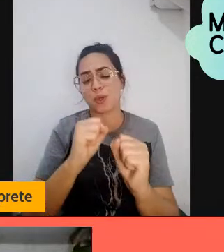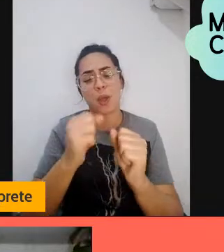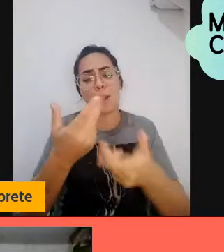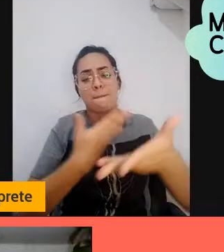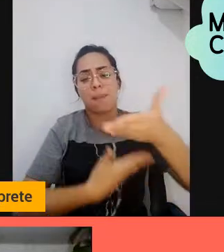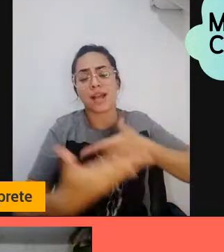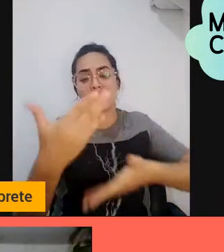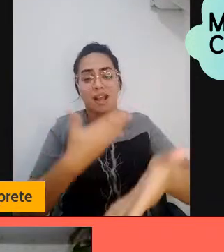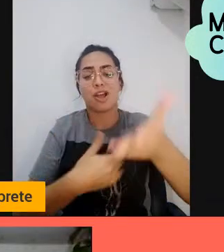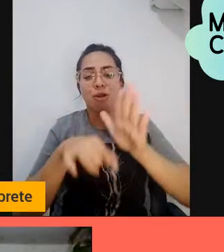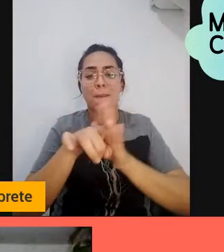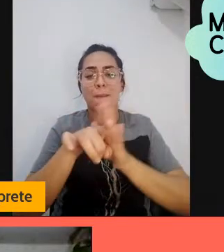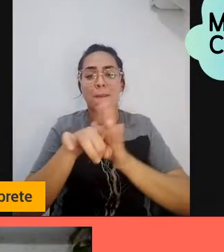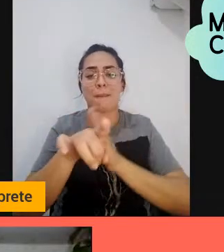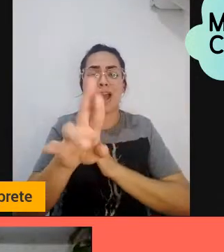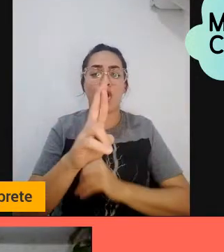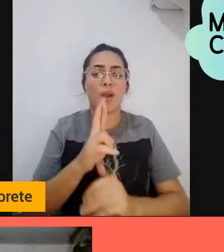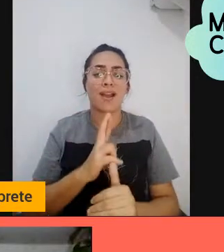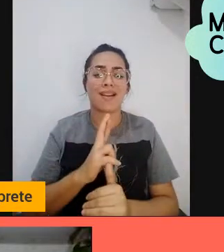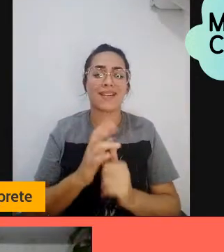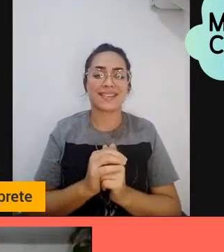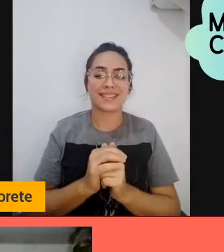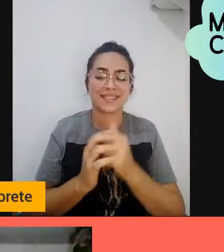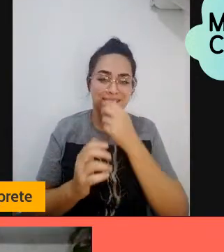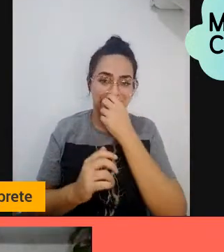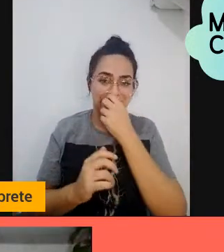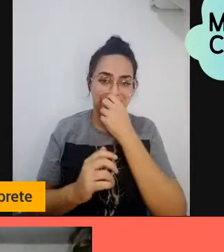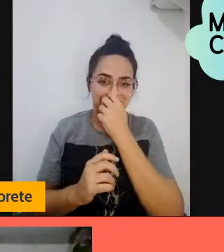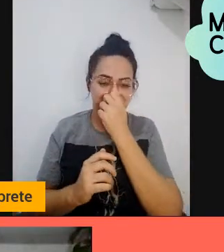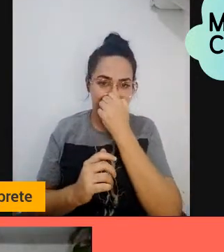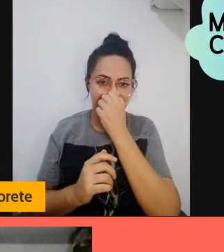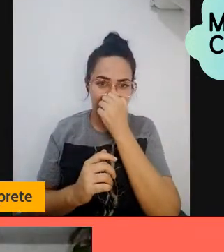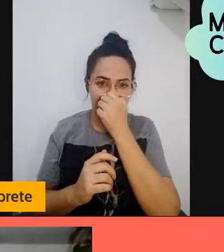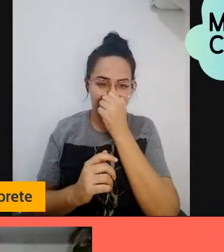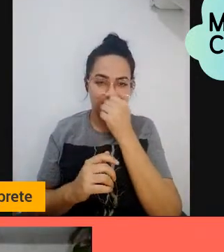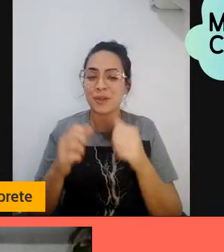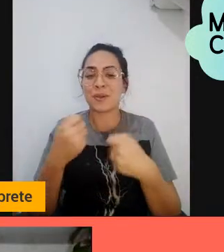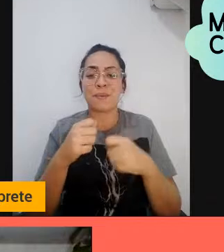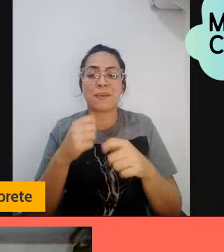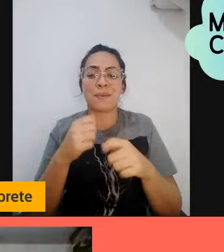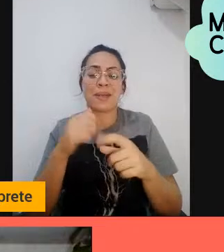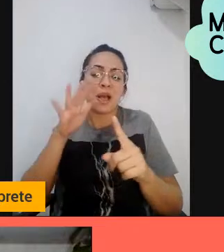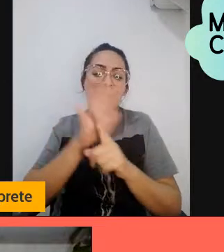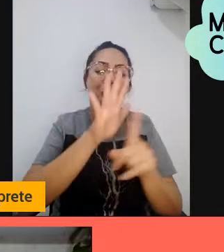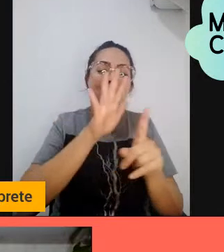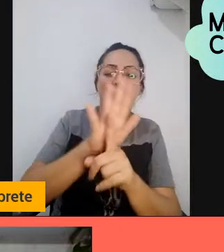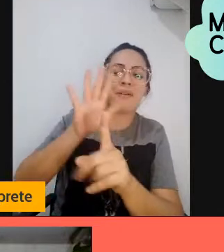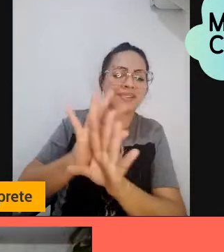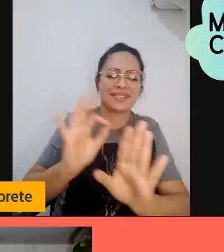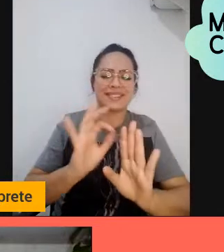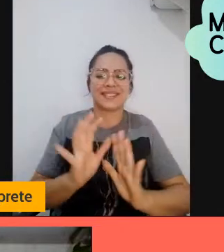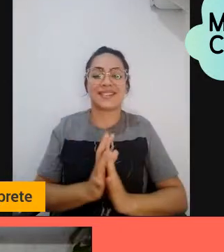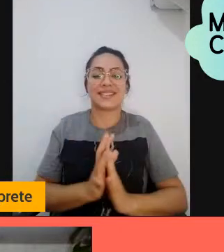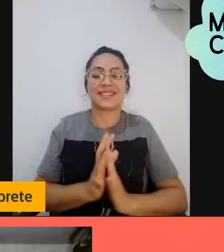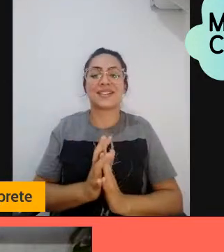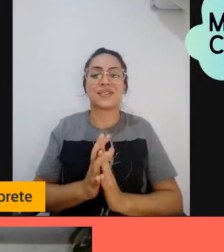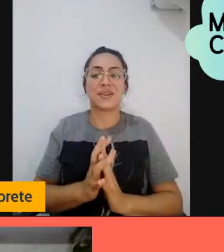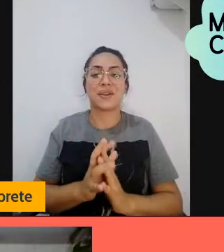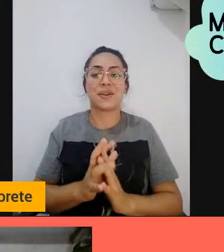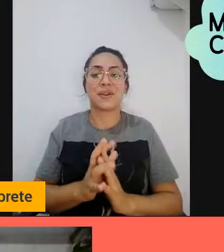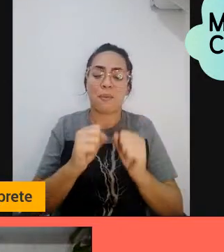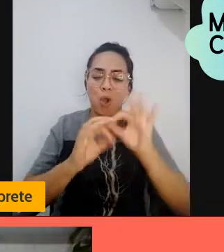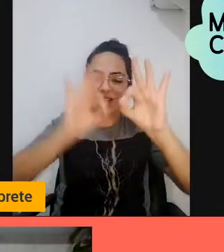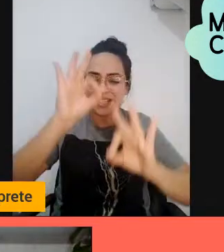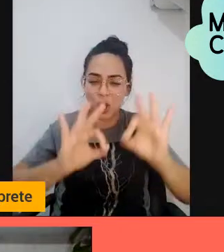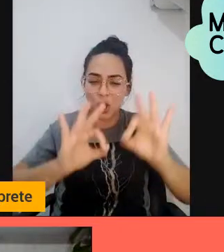Eu sempre digo assim, nenhum empurra-purra virtual, né? Sem nenhum empurra-purra virtual, acho que a gente pode estar se organizando